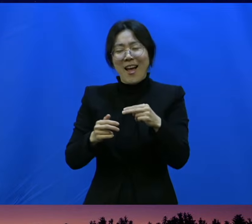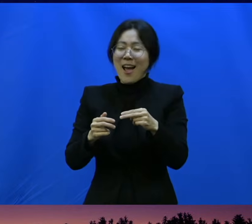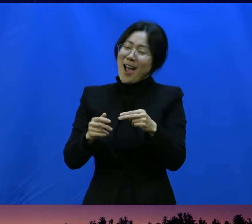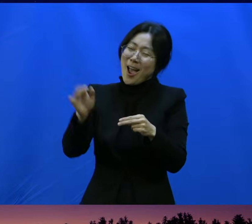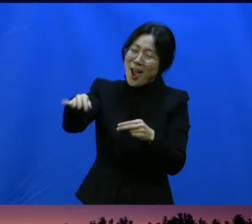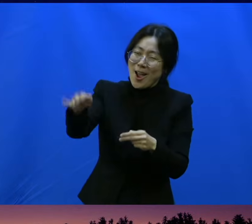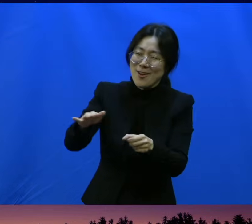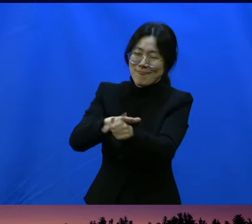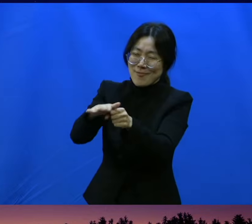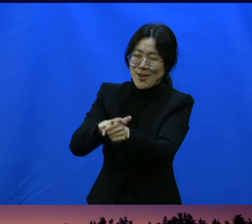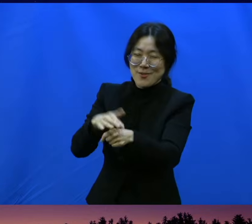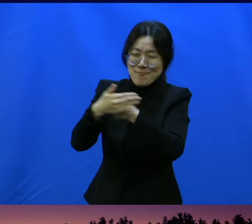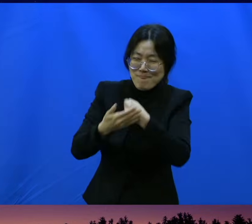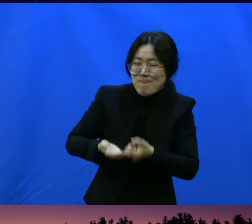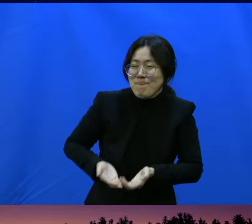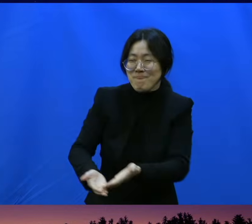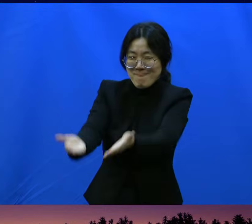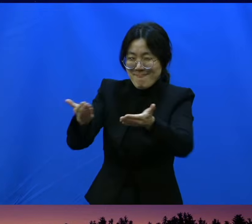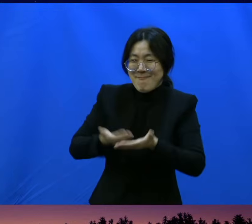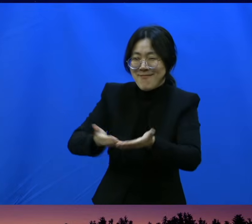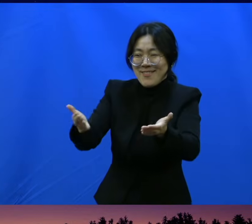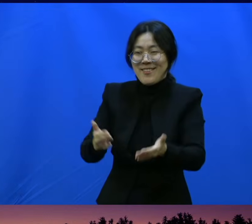입어요. 총애를 했습니다.